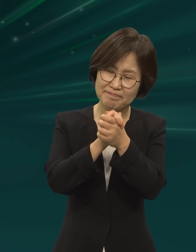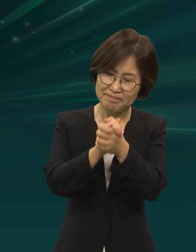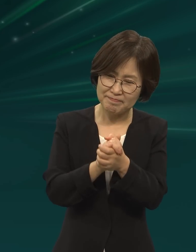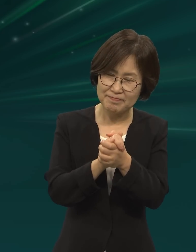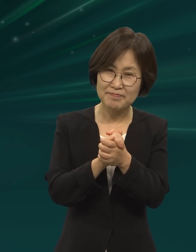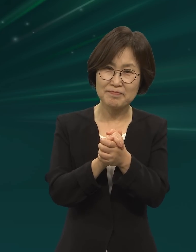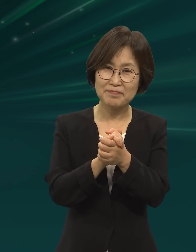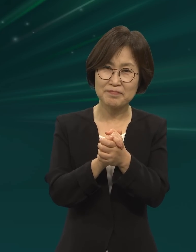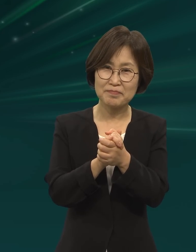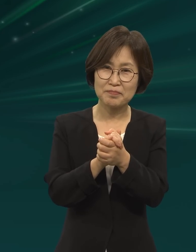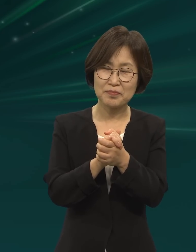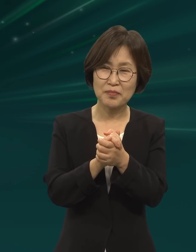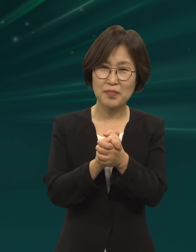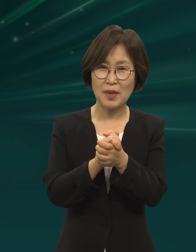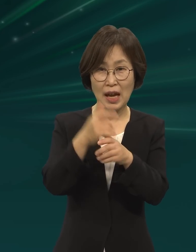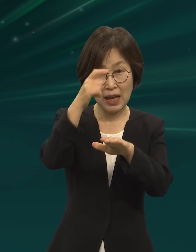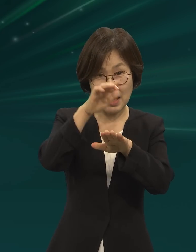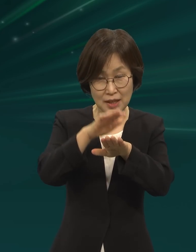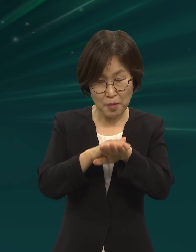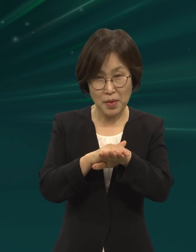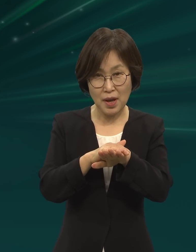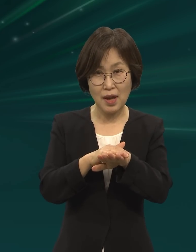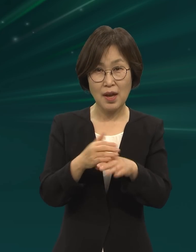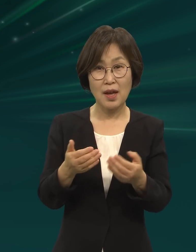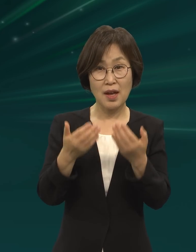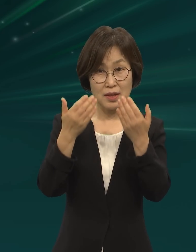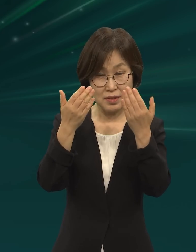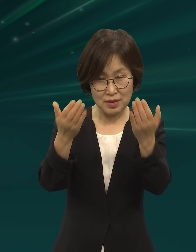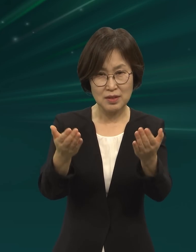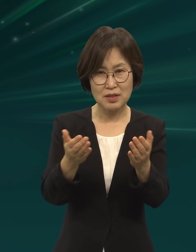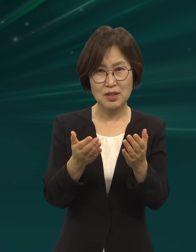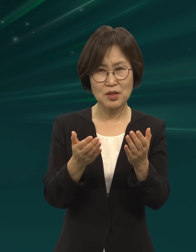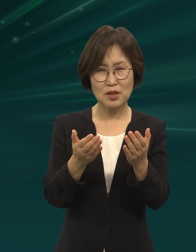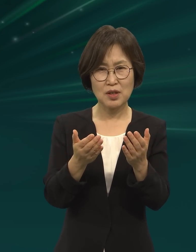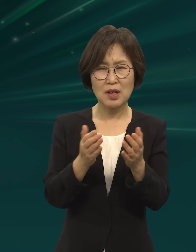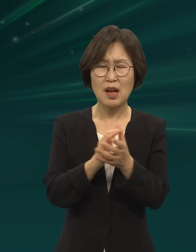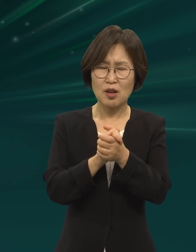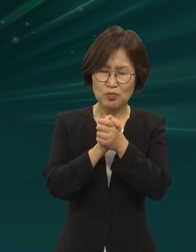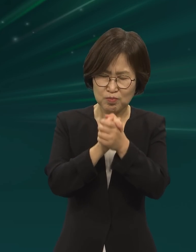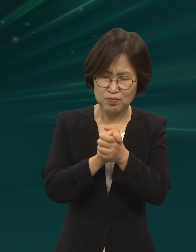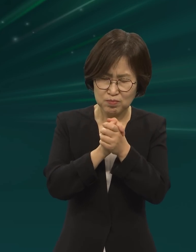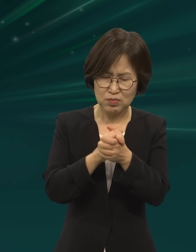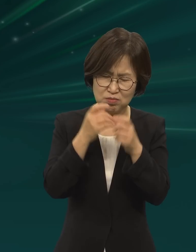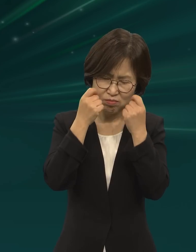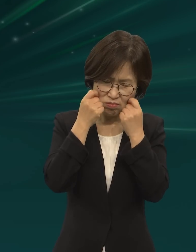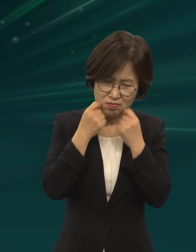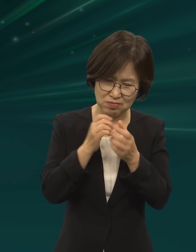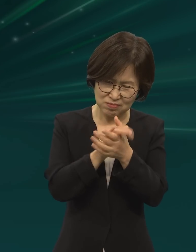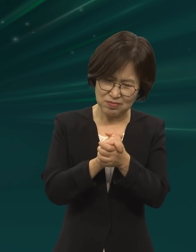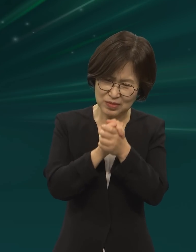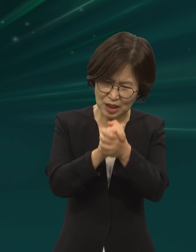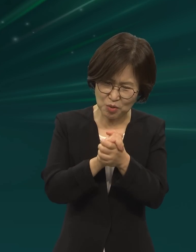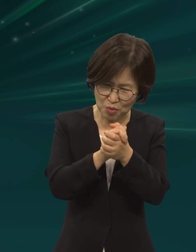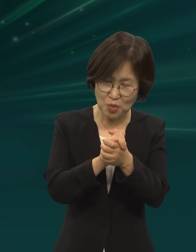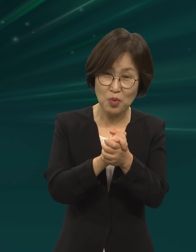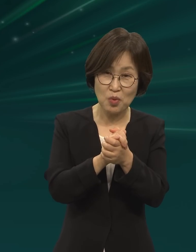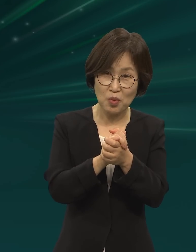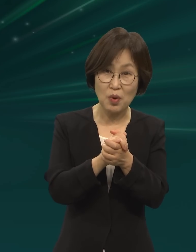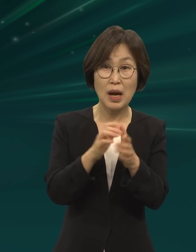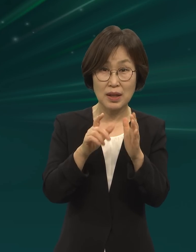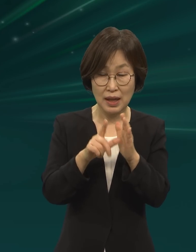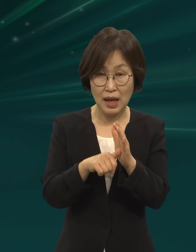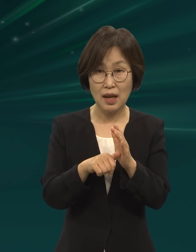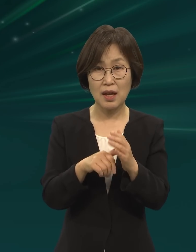우리 교회 집회 때 와서 딱 안쪽에 울고 있었어요. 너무. 그래서 집회 기도하면서 저도